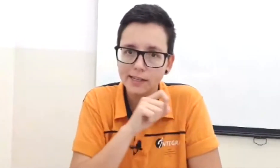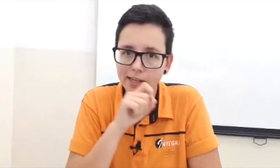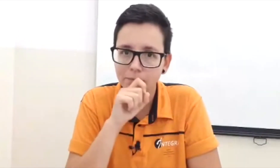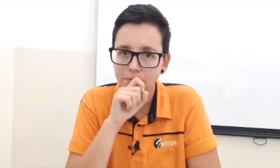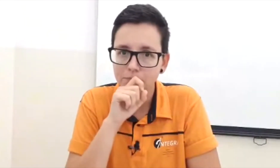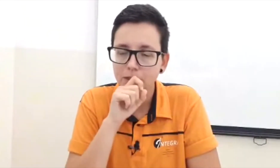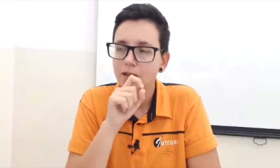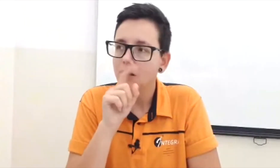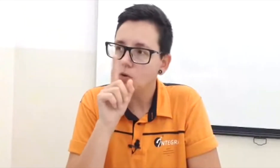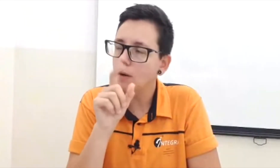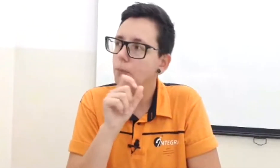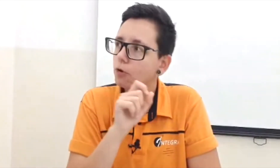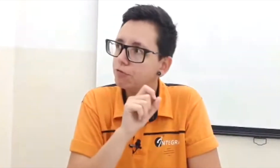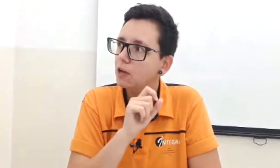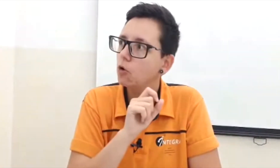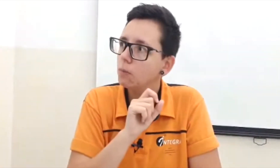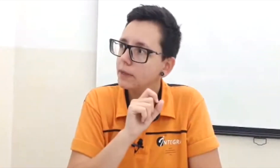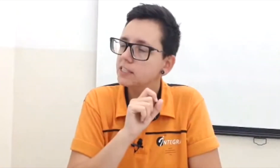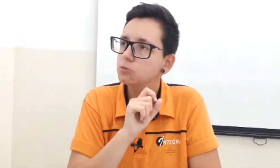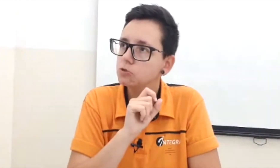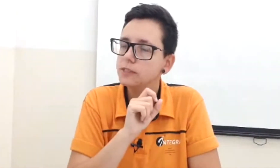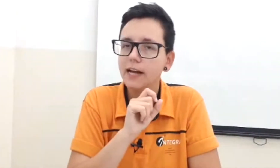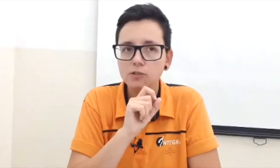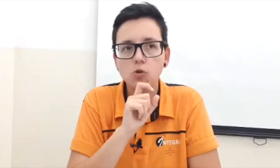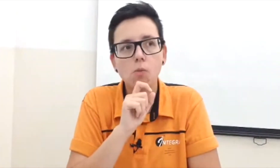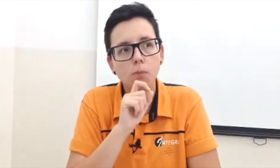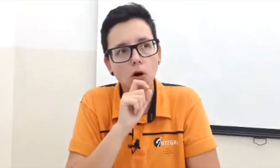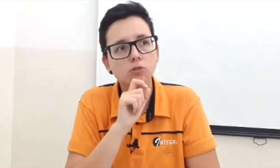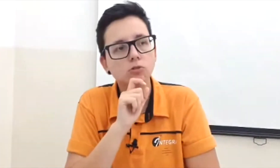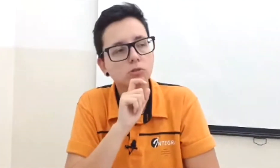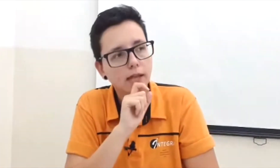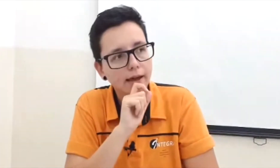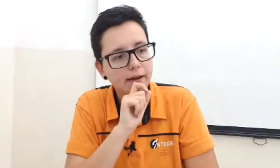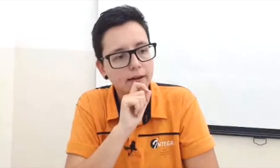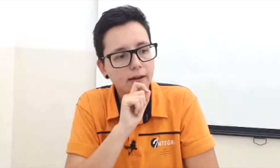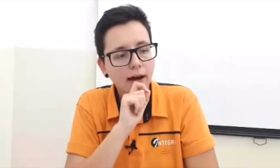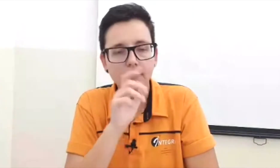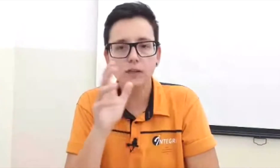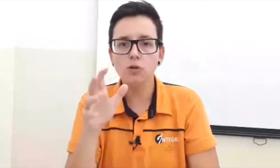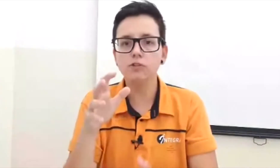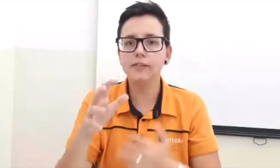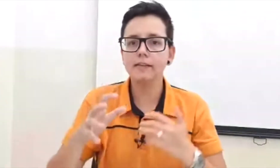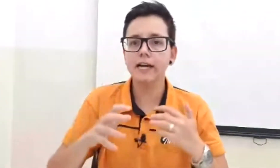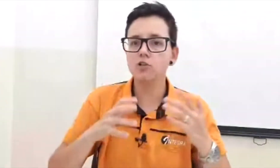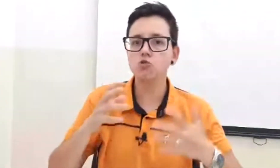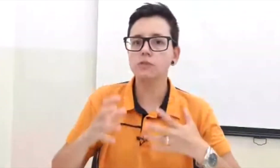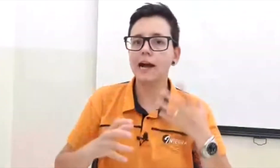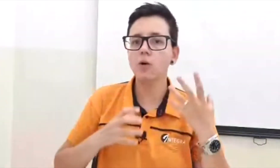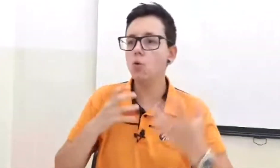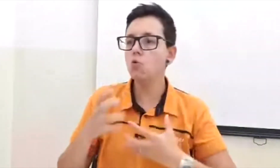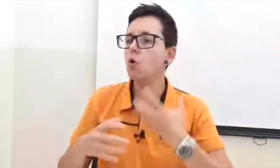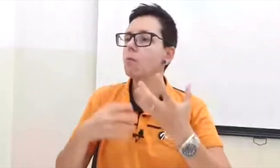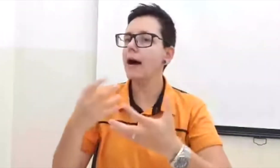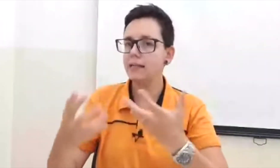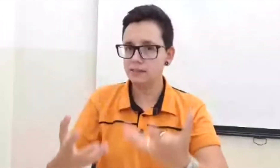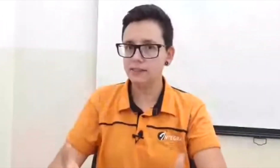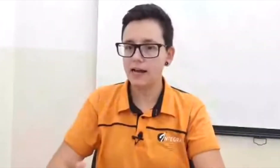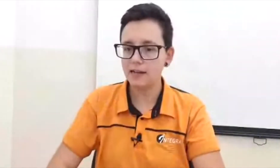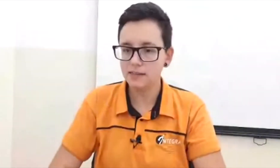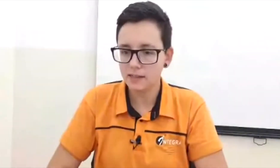aqui. Pô, a Pro falou mesmo dos sinais compostos, né? Então eu vou tentar juntar um ou mais sinais